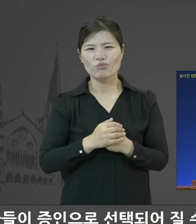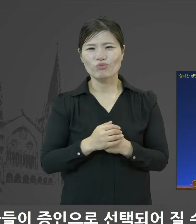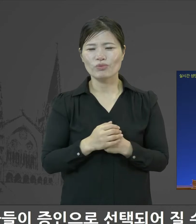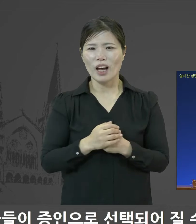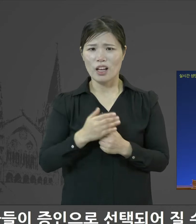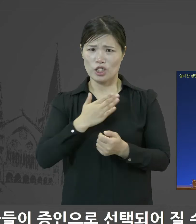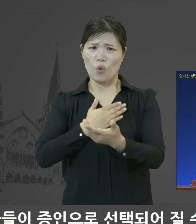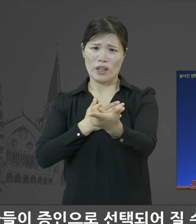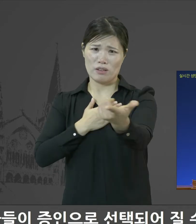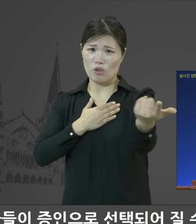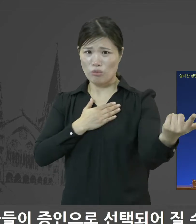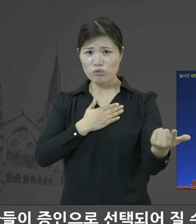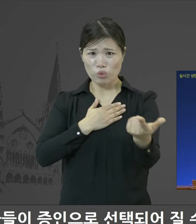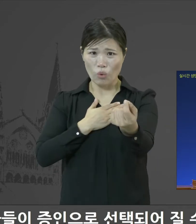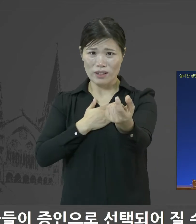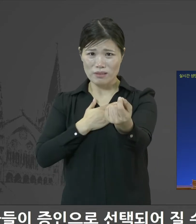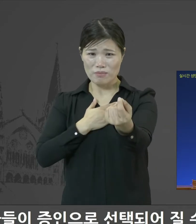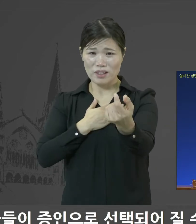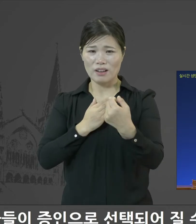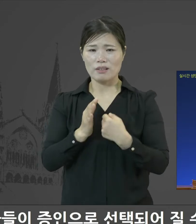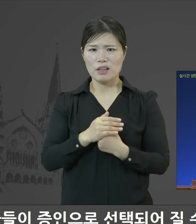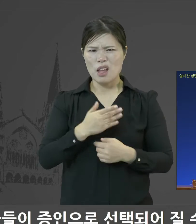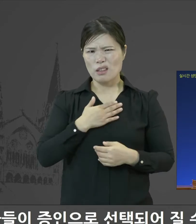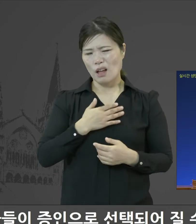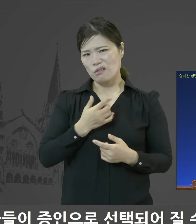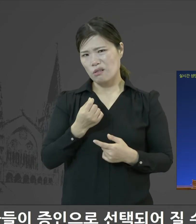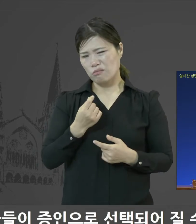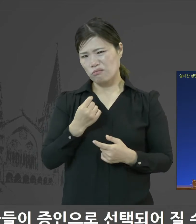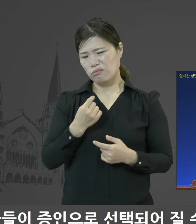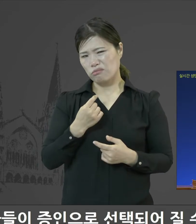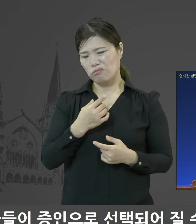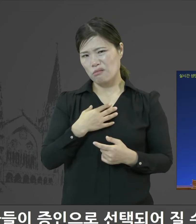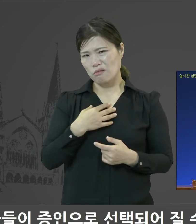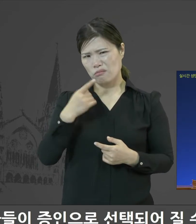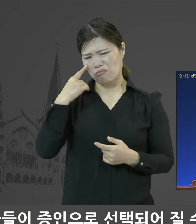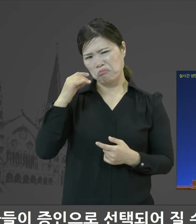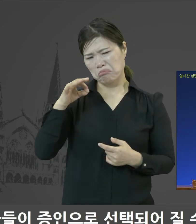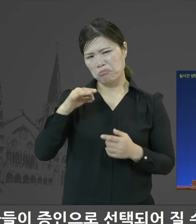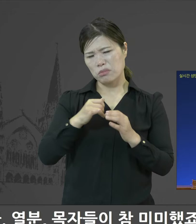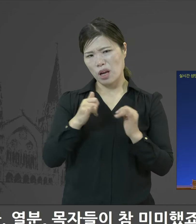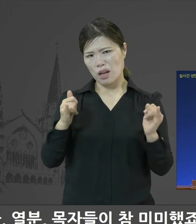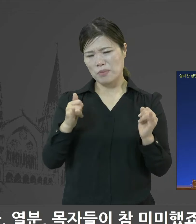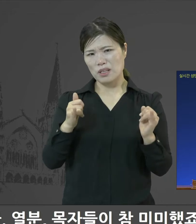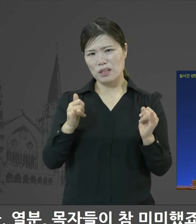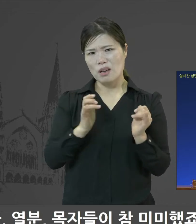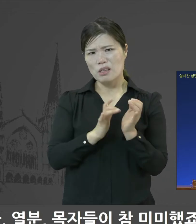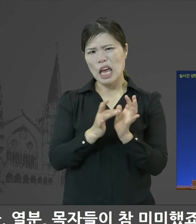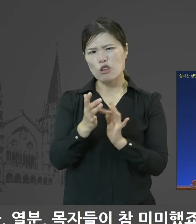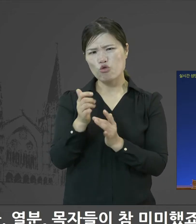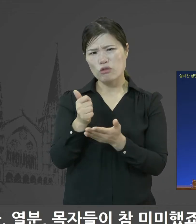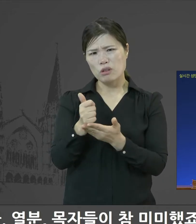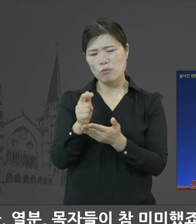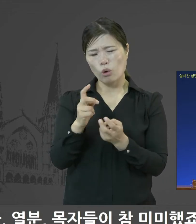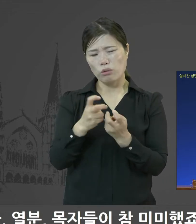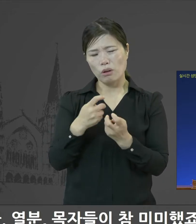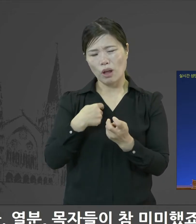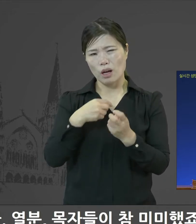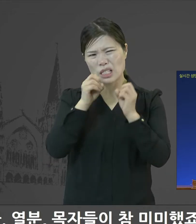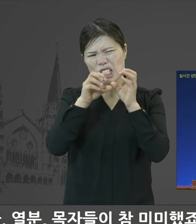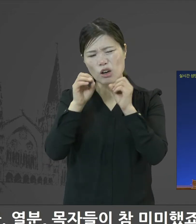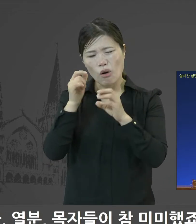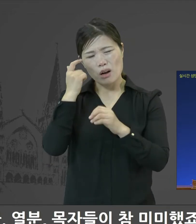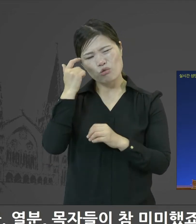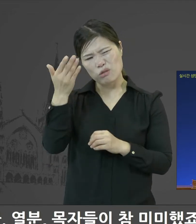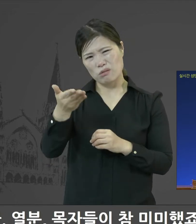저와 여러분도 그럴 수 있습니다. 나같이 미미한 사람이 예수님 어떻게 증언할 수 있을까?